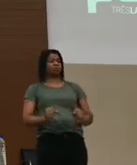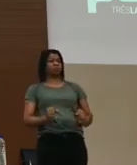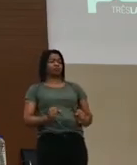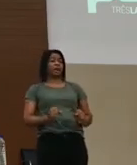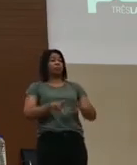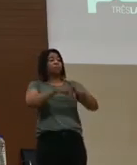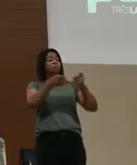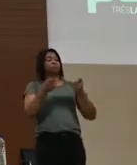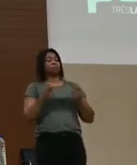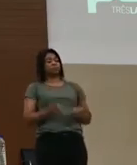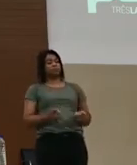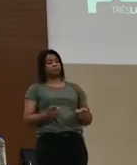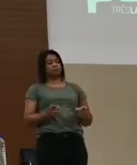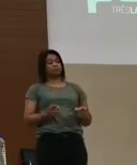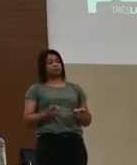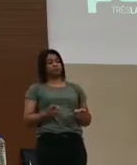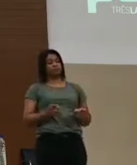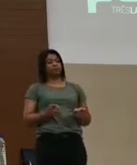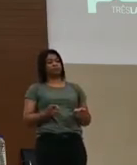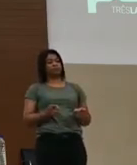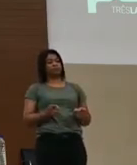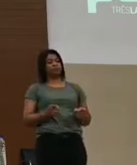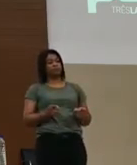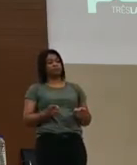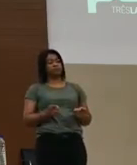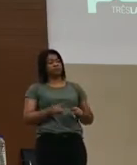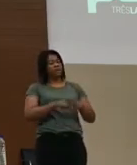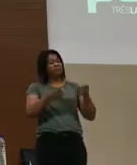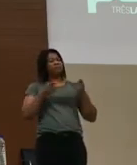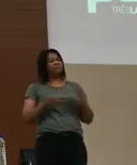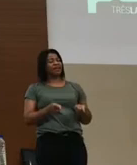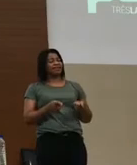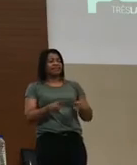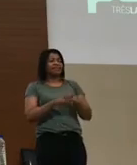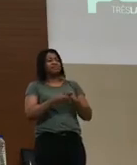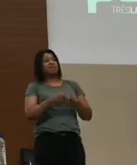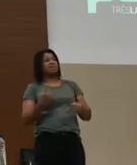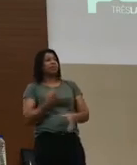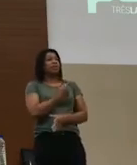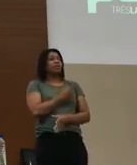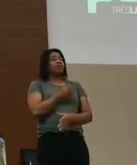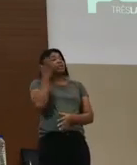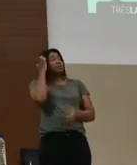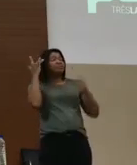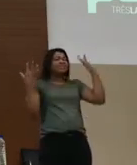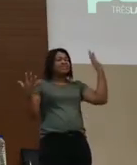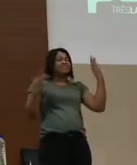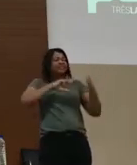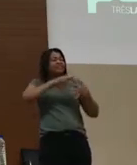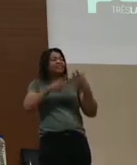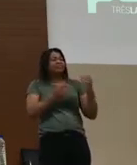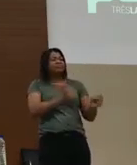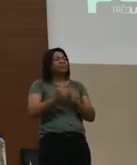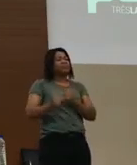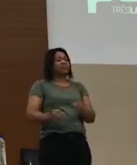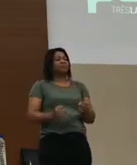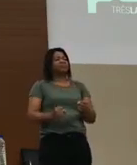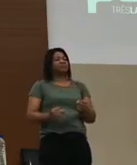Só que é o seguinte, pega qualquer tipo de poder e coloca nas